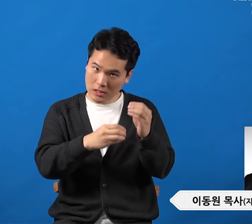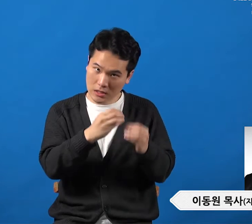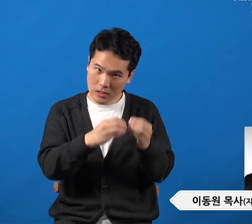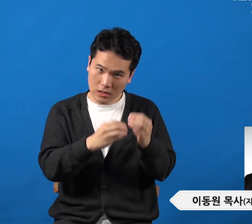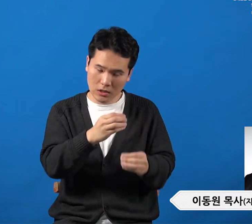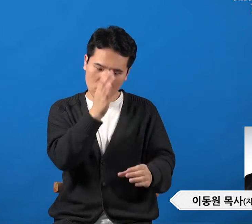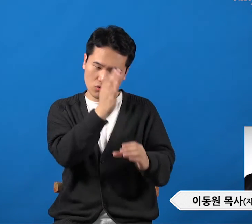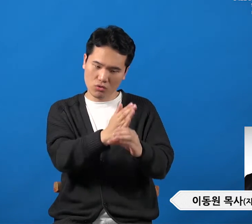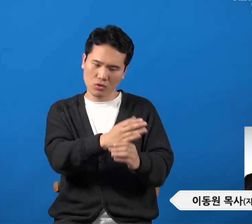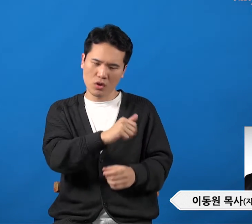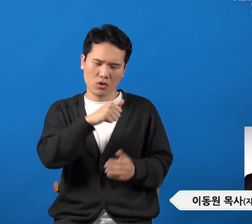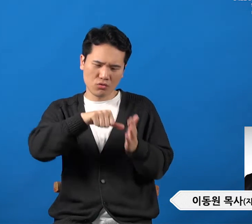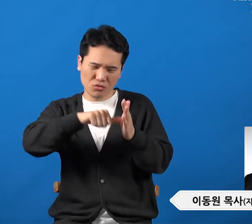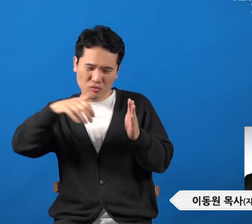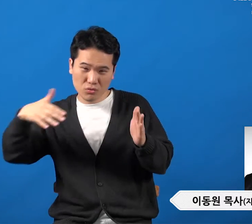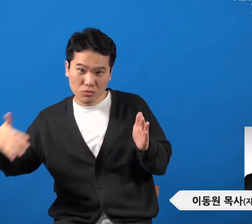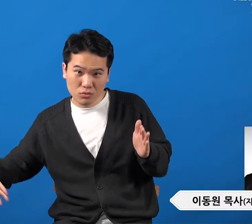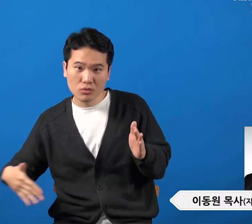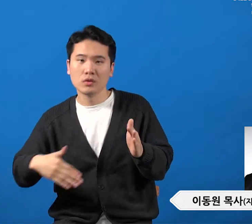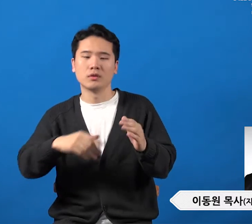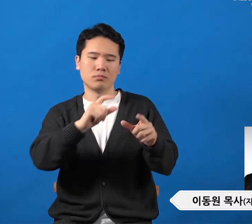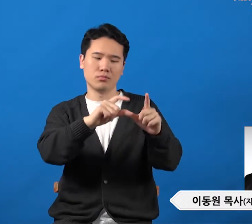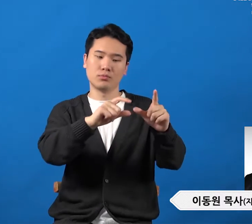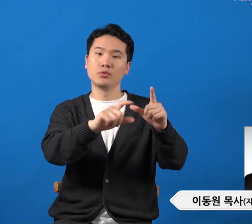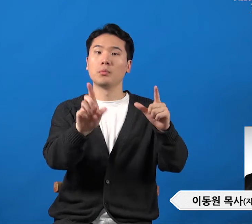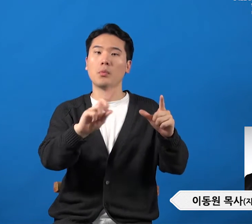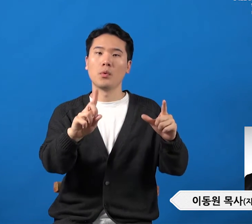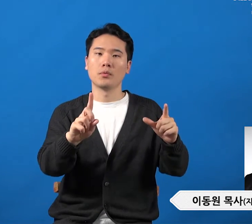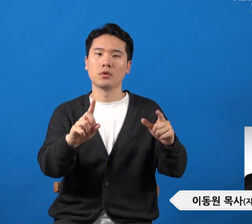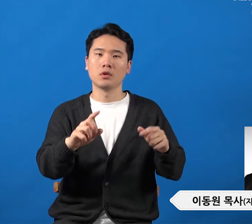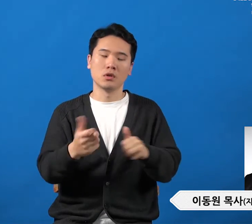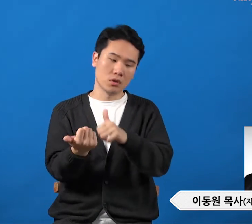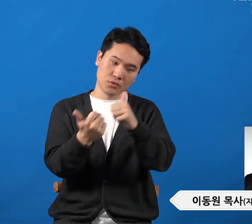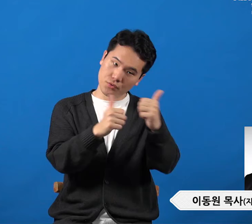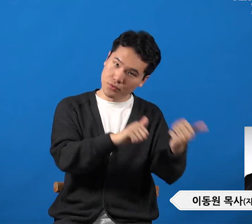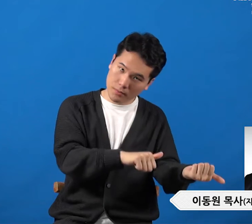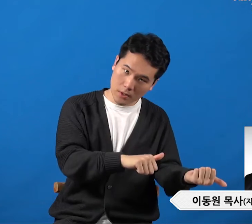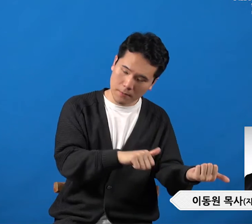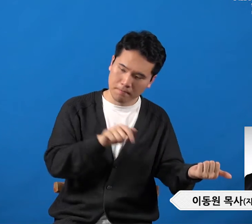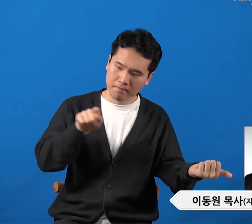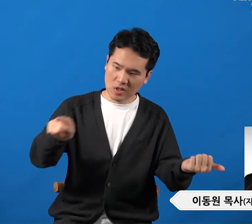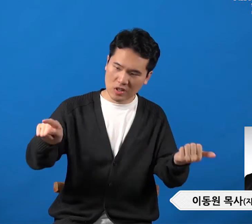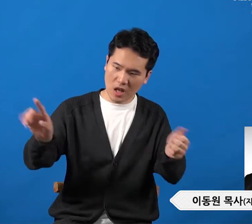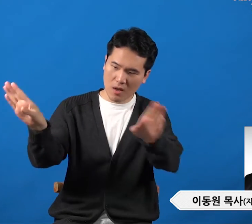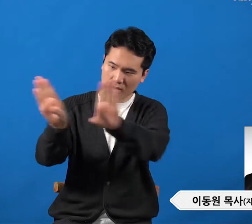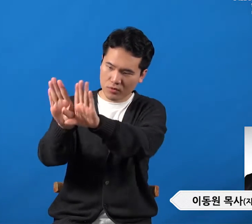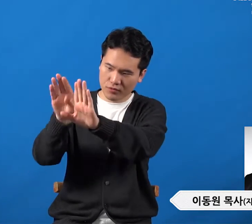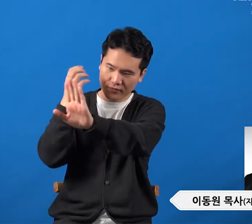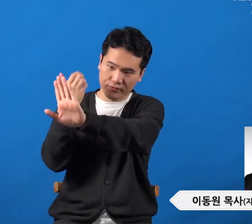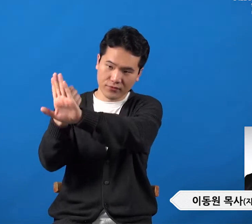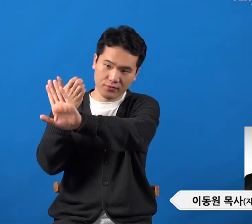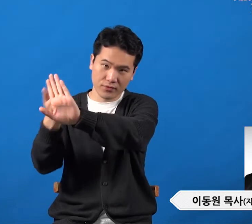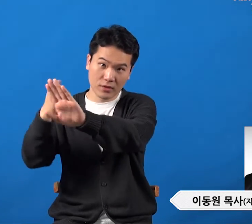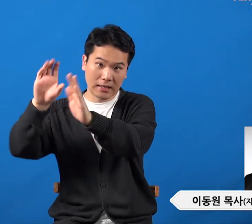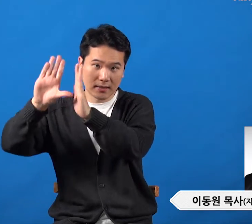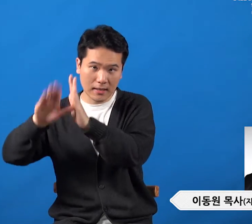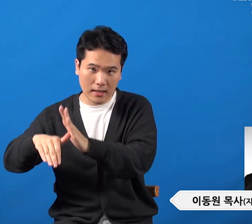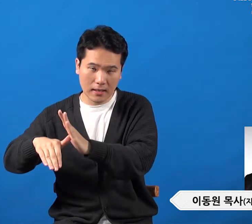시 중에 유명한 시 가운데 한 대목으로 이런 대목이 있어요. 죽음이 그대의 문을 두드릴